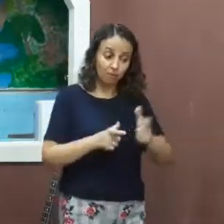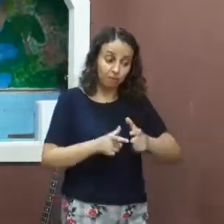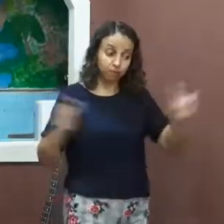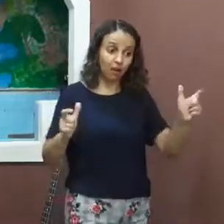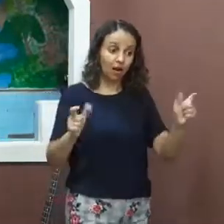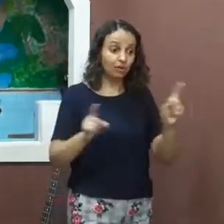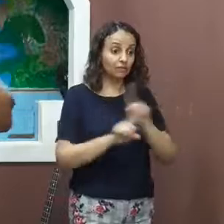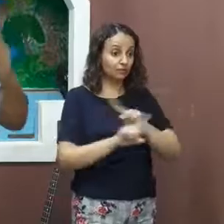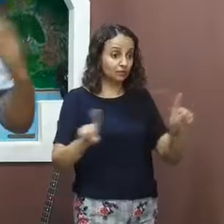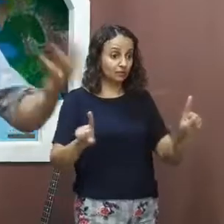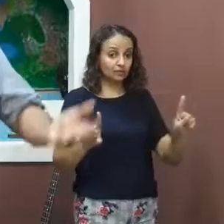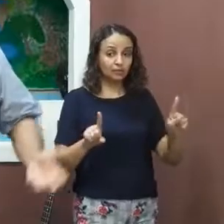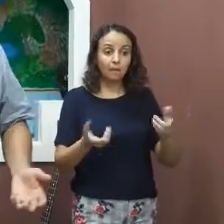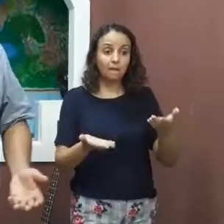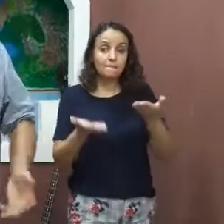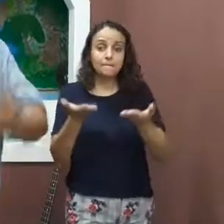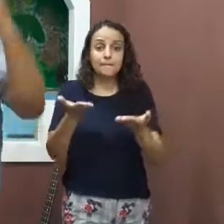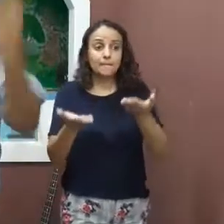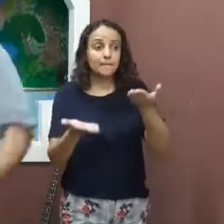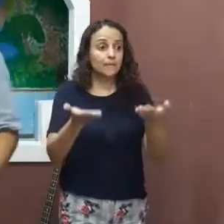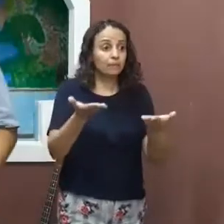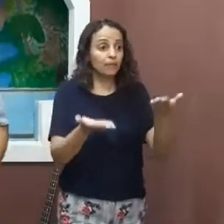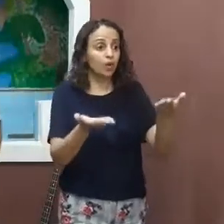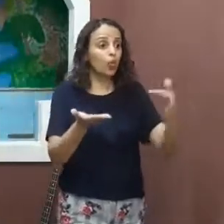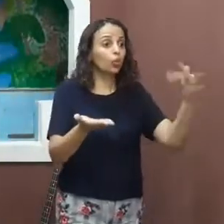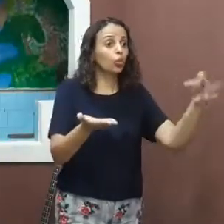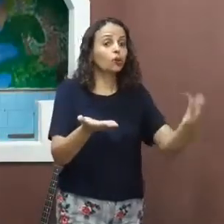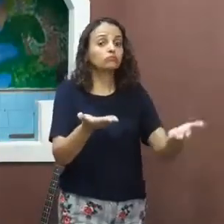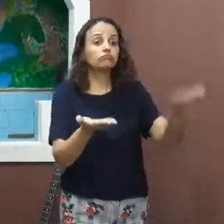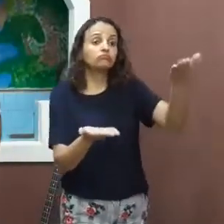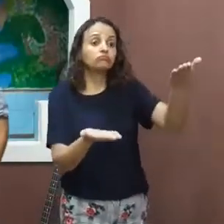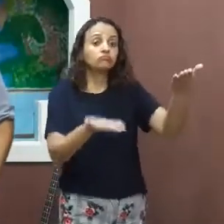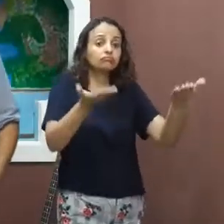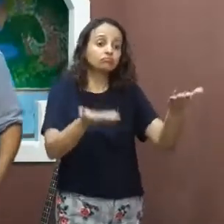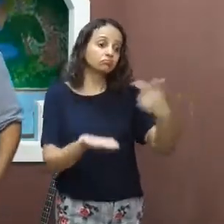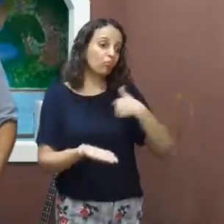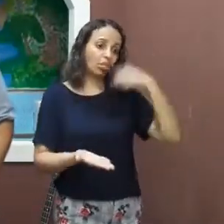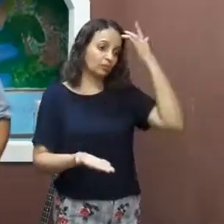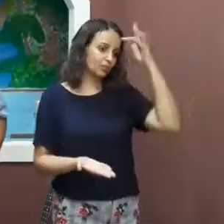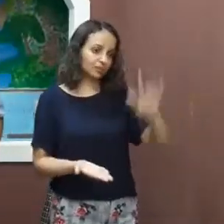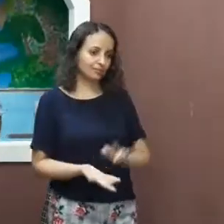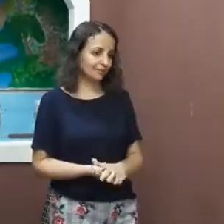aqui para medir dor. Dor, cada um tem a sua, e todo mundo sofre com a sua dor.